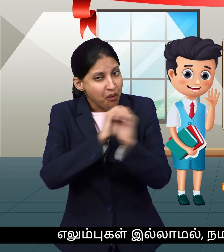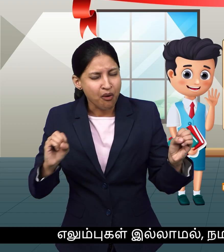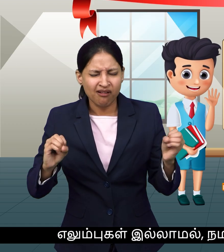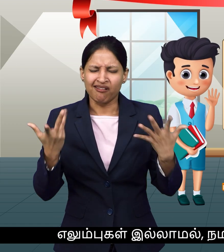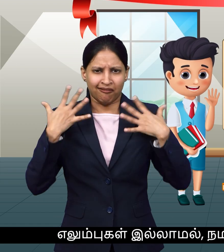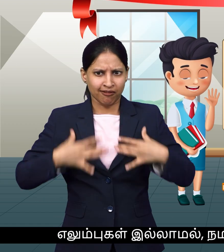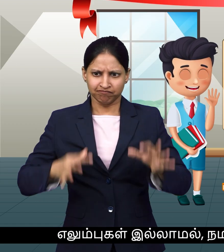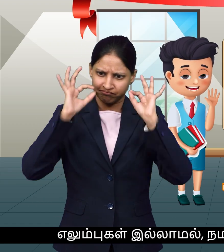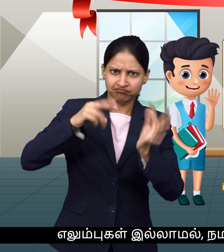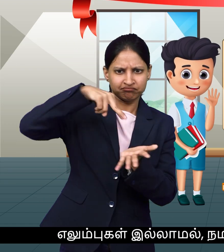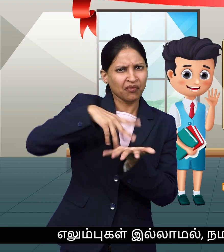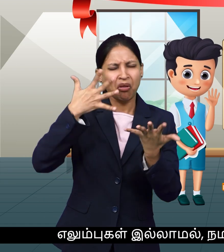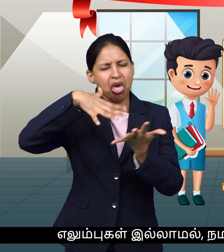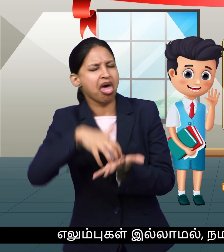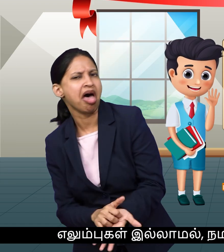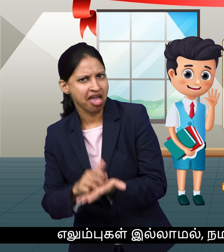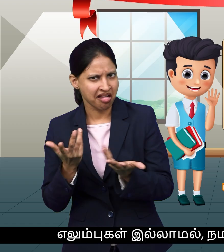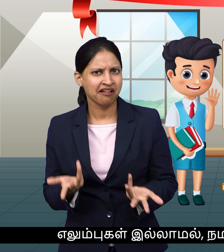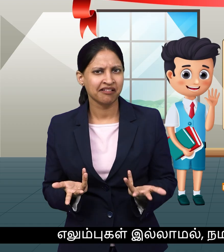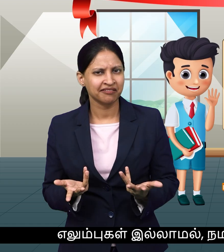நமது உடலுக்கு வடிவம் இருக்காது.